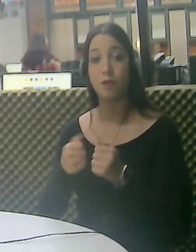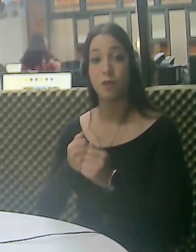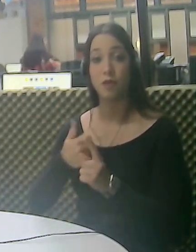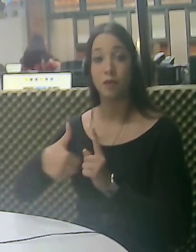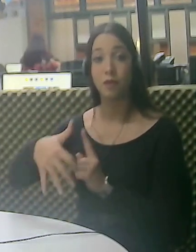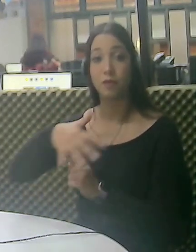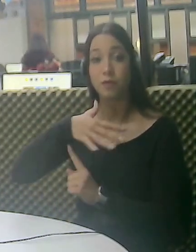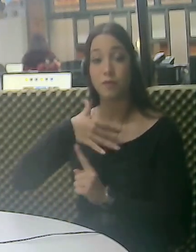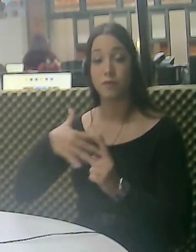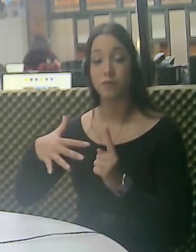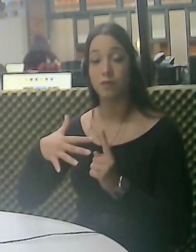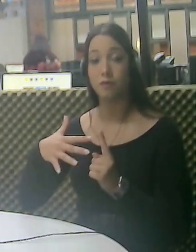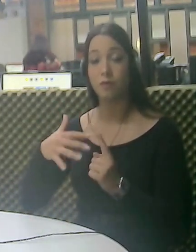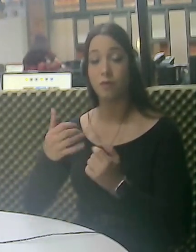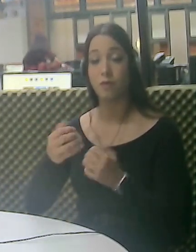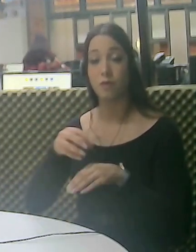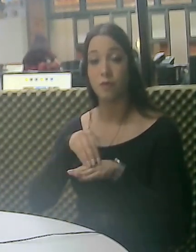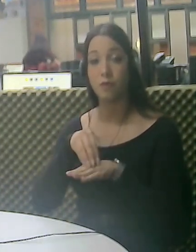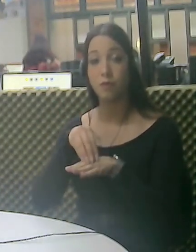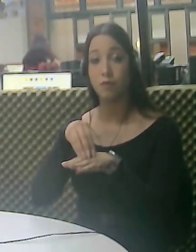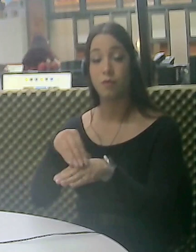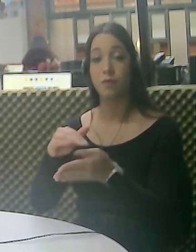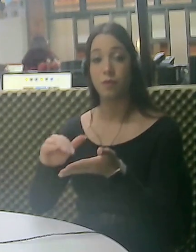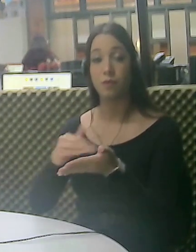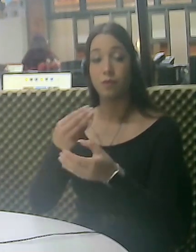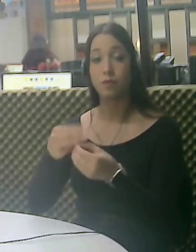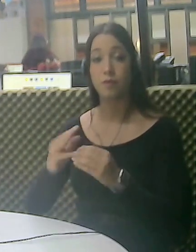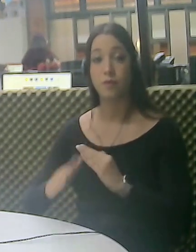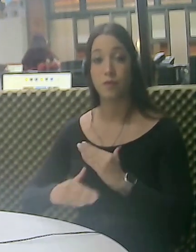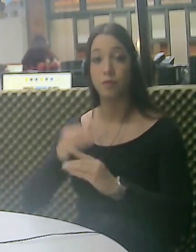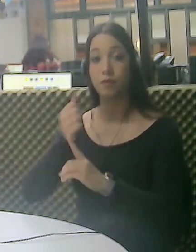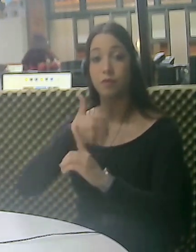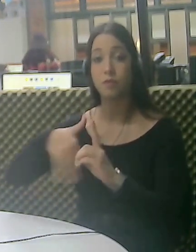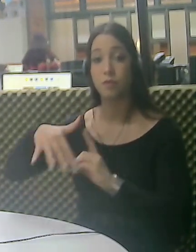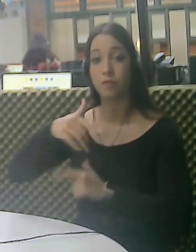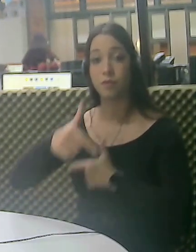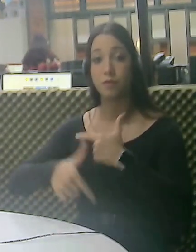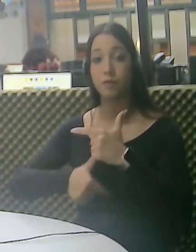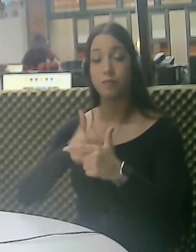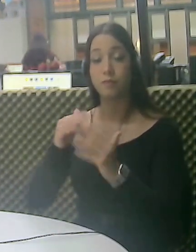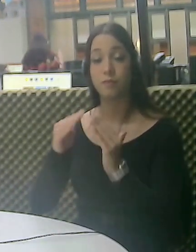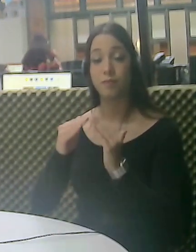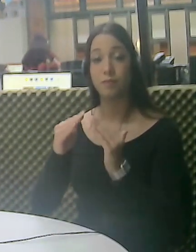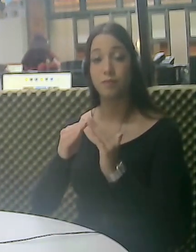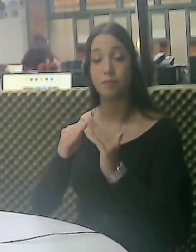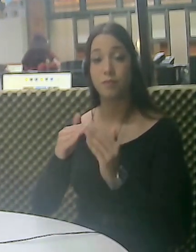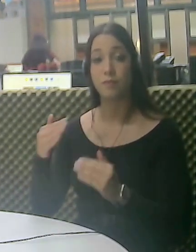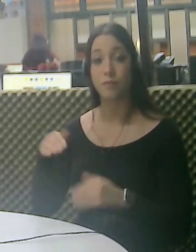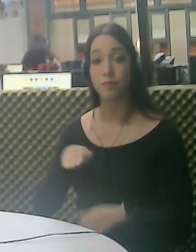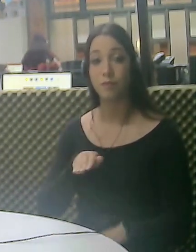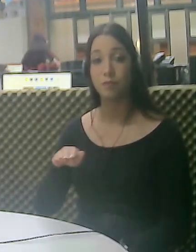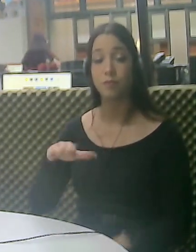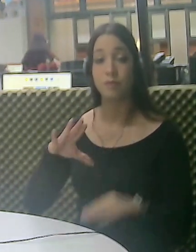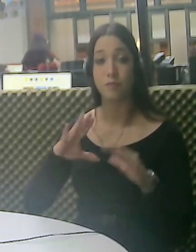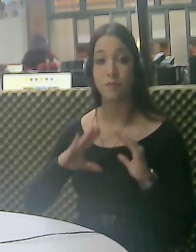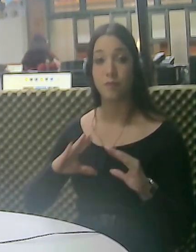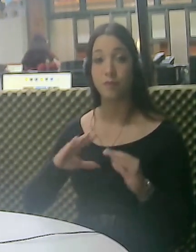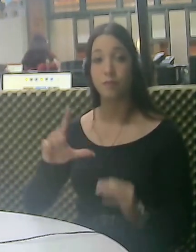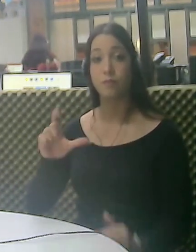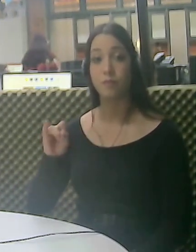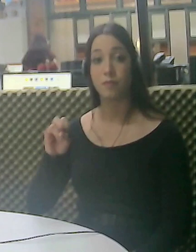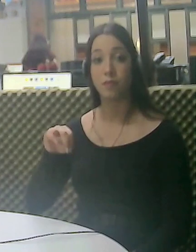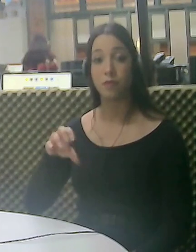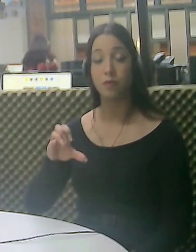Social. O veículo itinerante da Secretaria Municipal de Desenvolvimento Social, Trabalho e Habitação fica estacionado na Praça Lincoln,